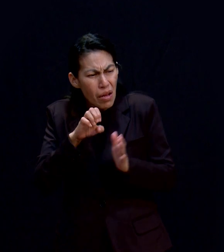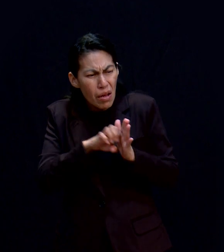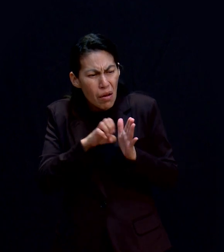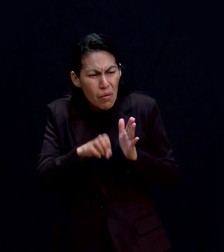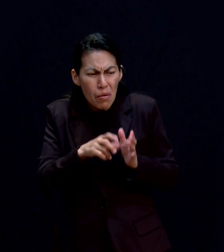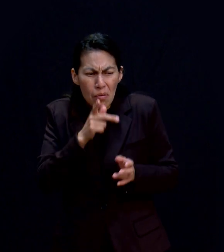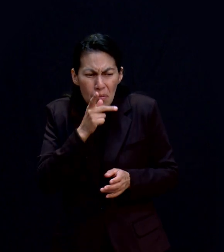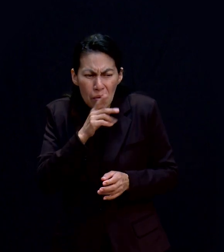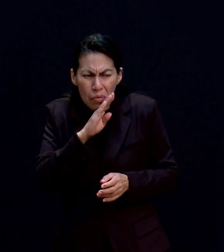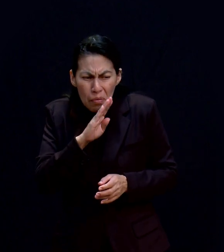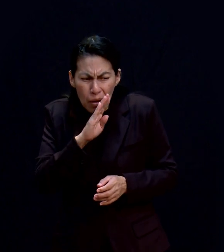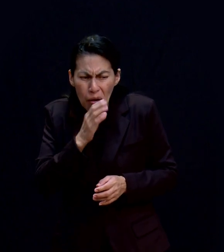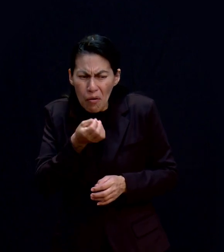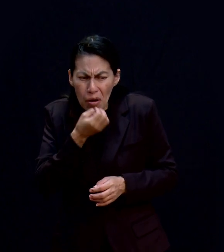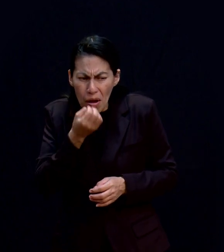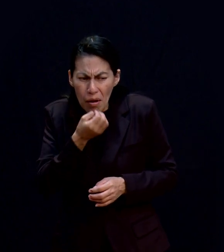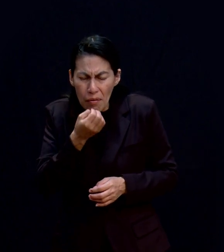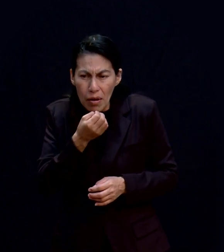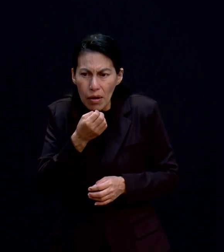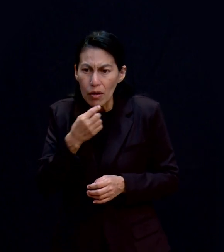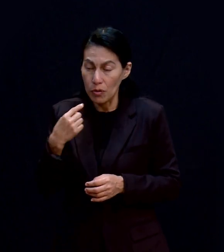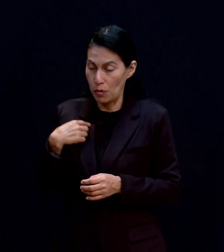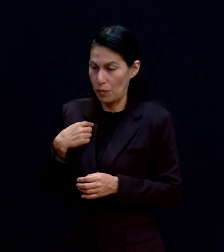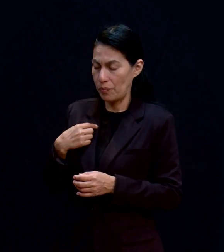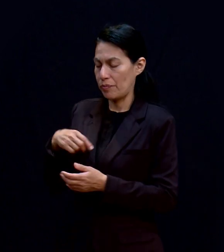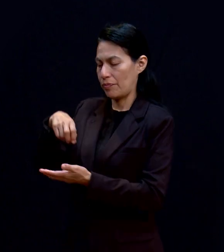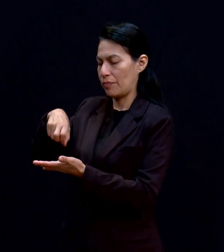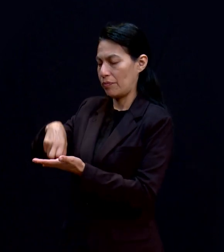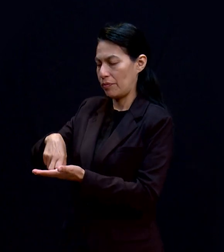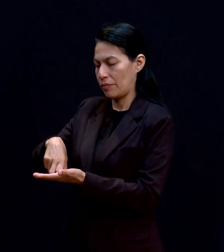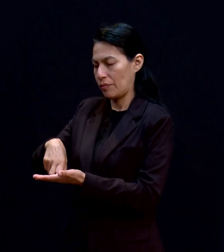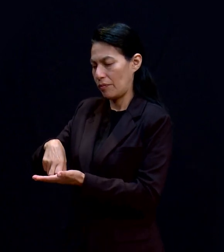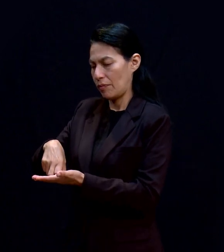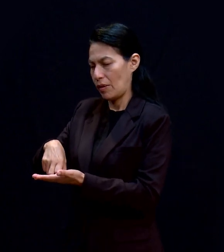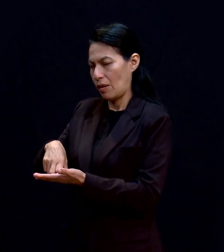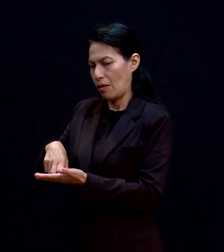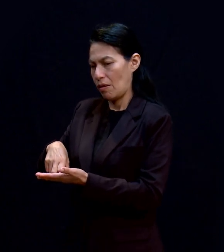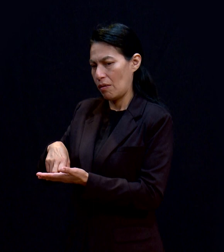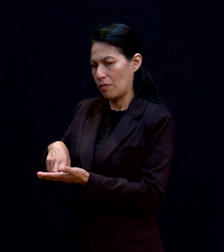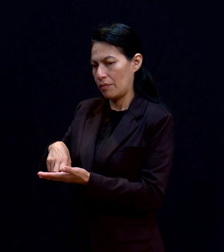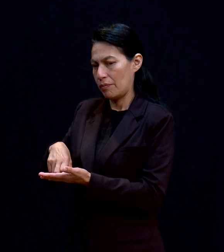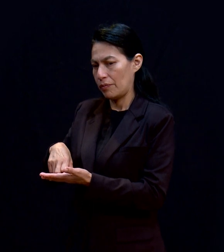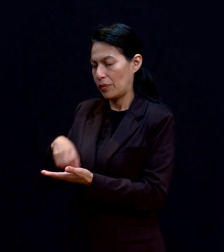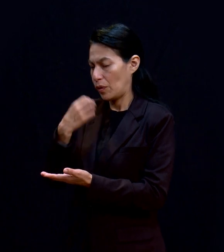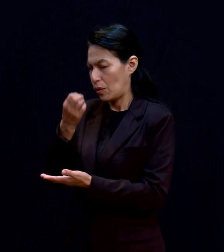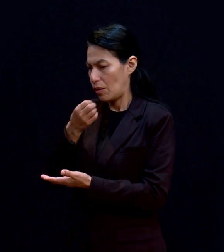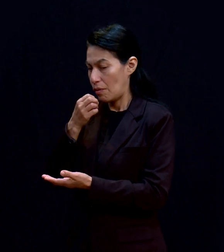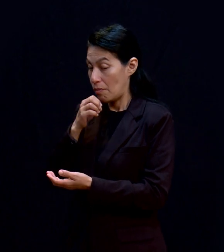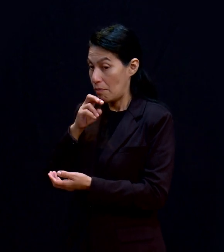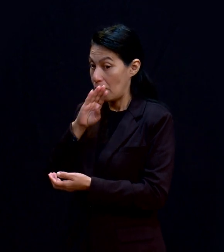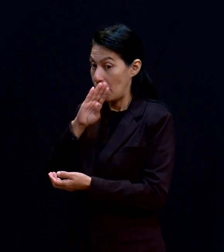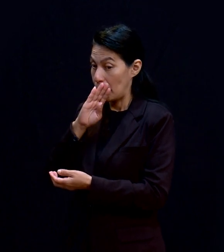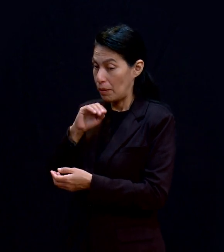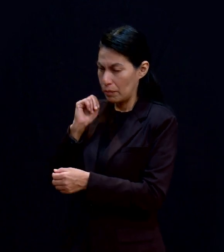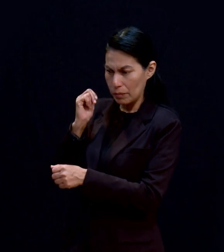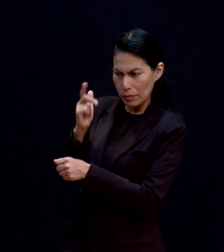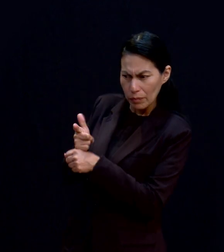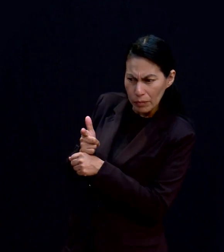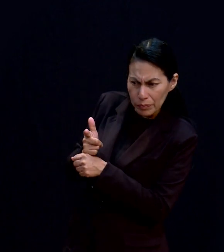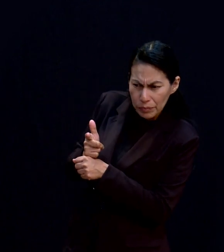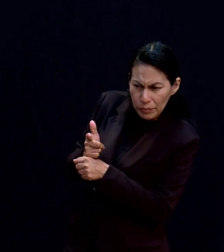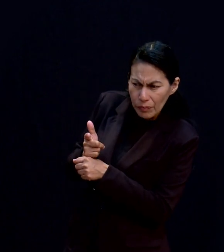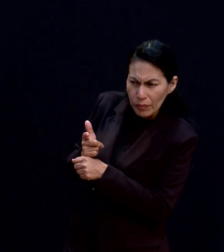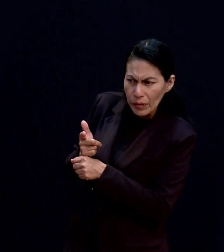que viene ahí mi madre y se da cuenta le dice mi papá y pues yo teniendo